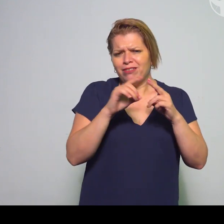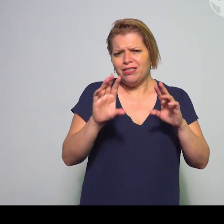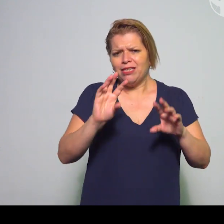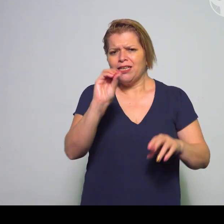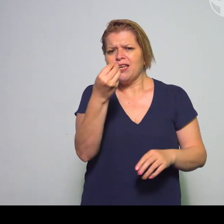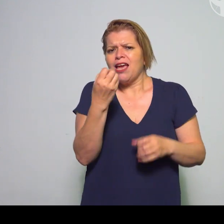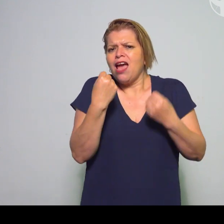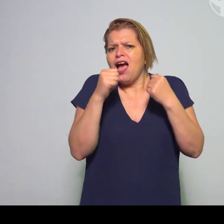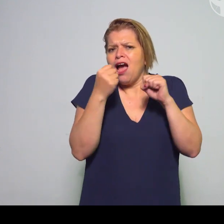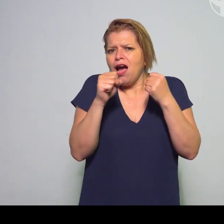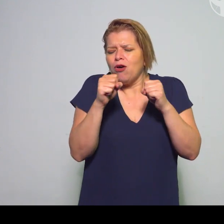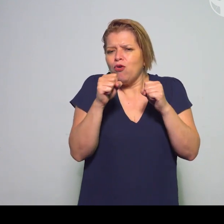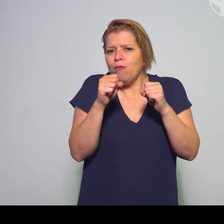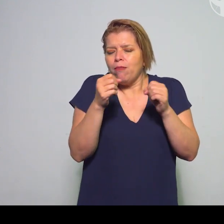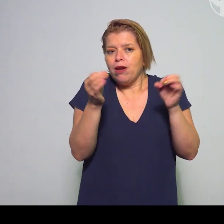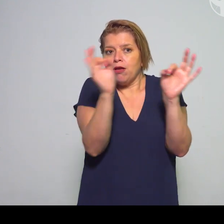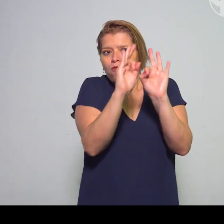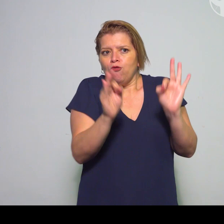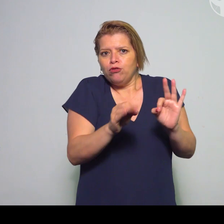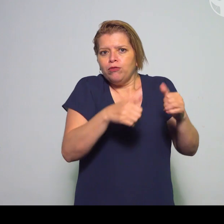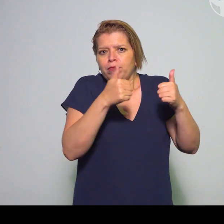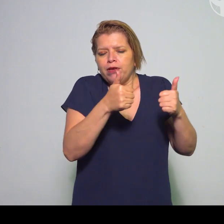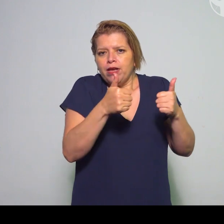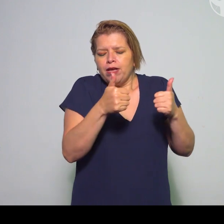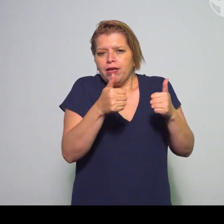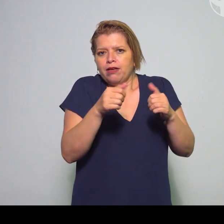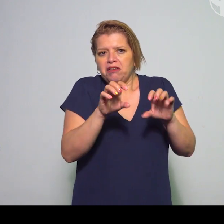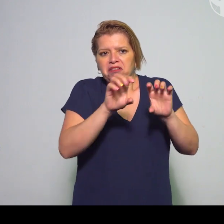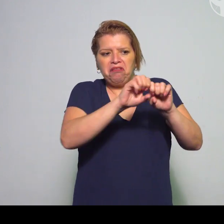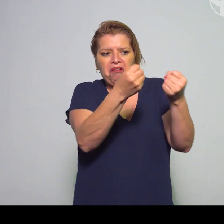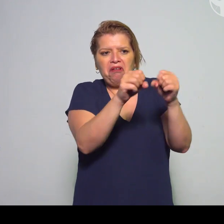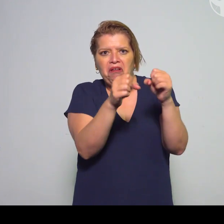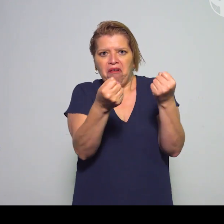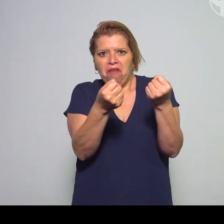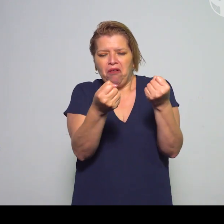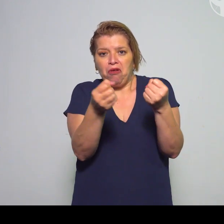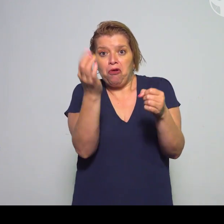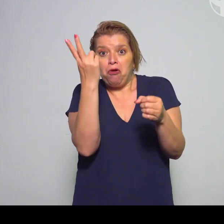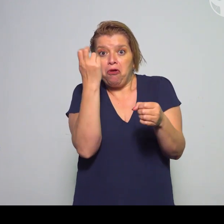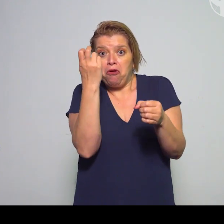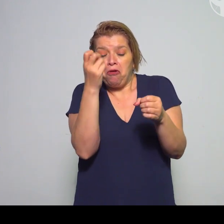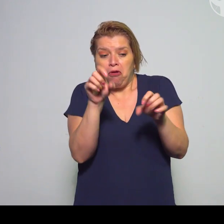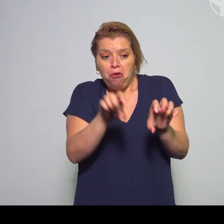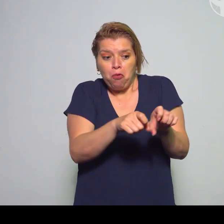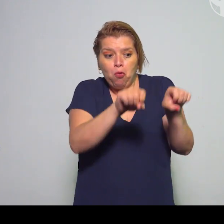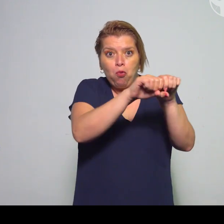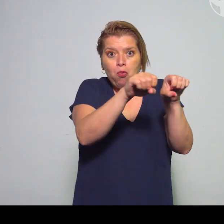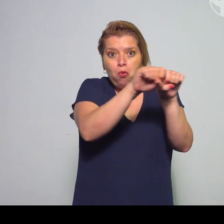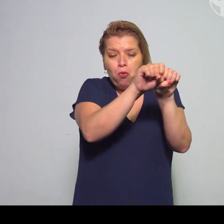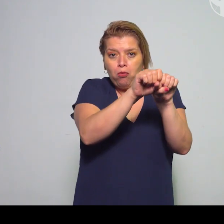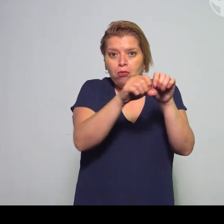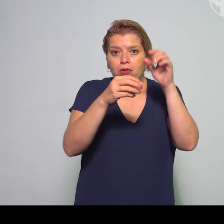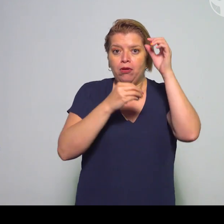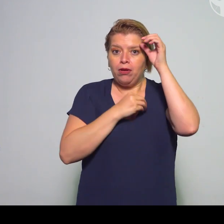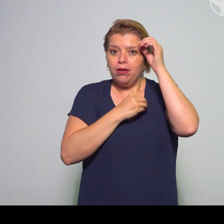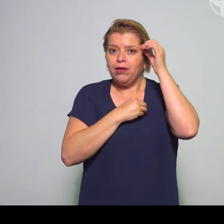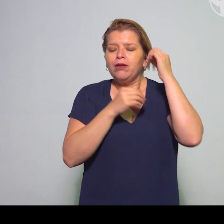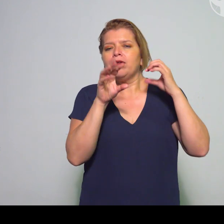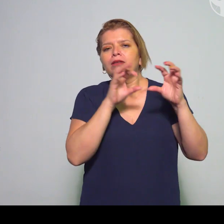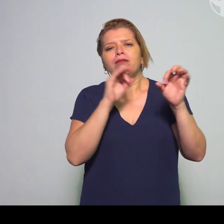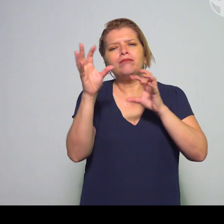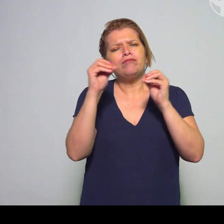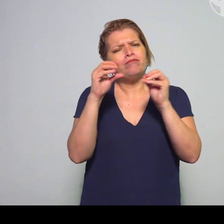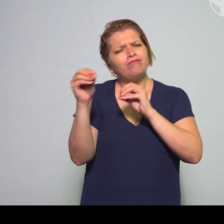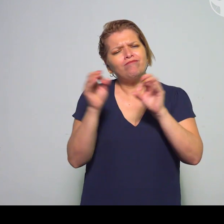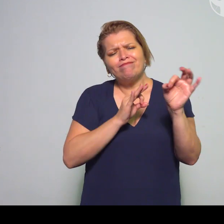se hace para solucionar aquello que se rompió? Y quiero contarte acerca de una técnica japonesa que se llama